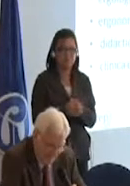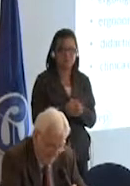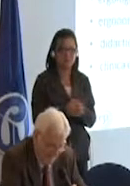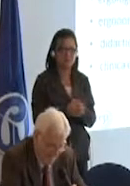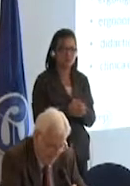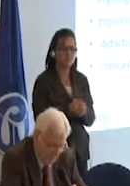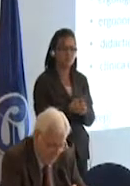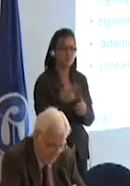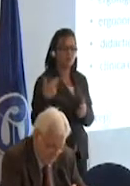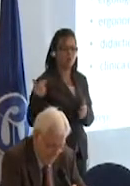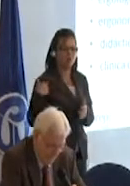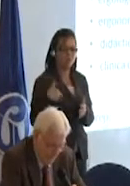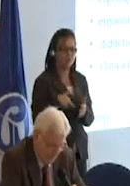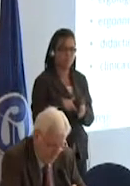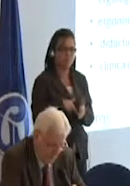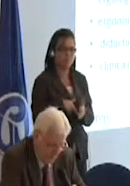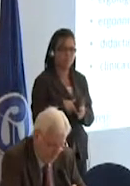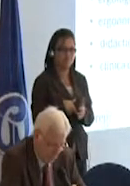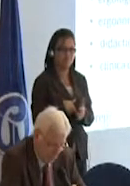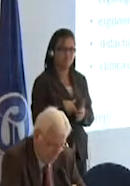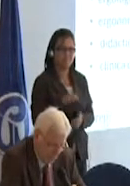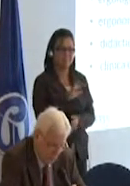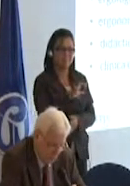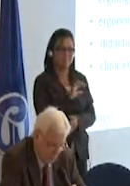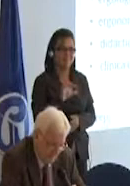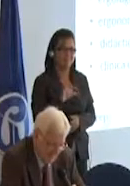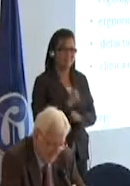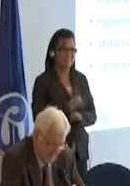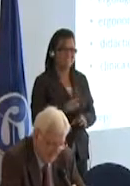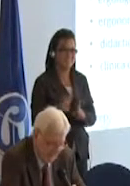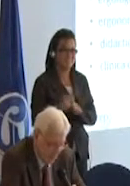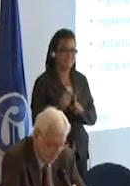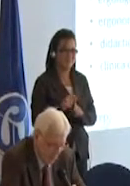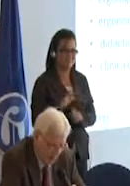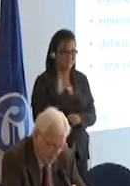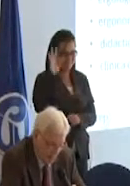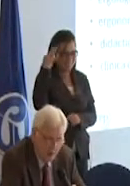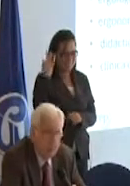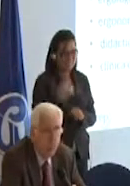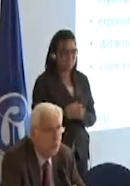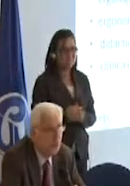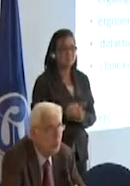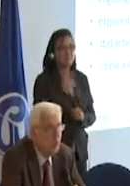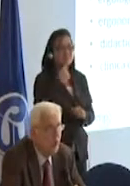de alguien que se llama Jean-Pierre Musnard: la actividad supone siempre